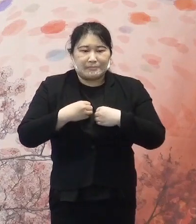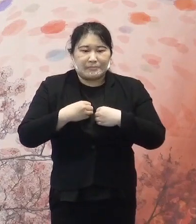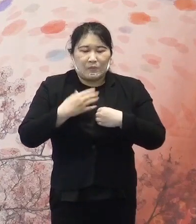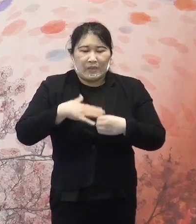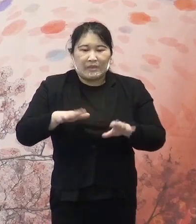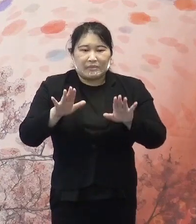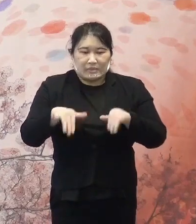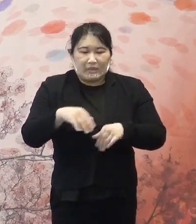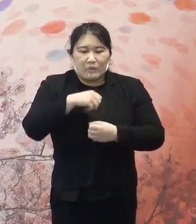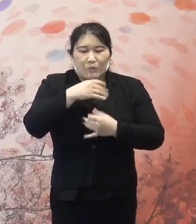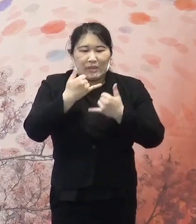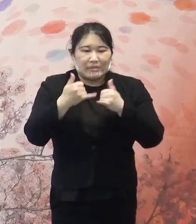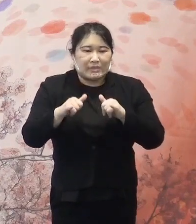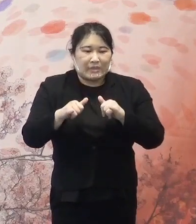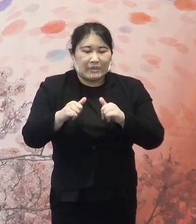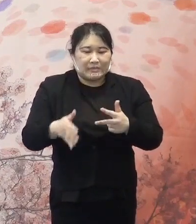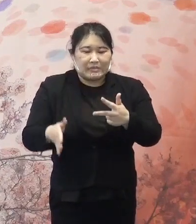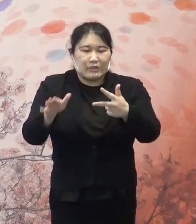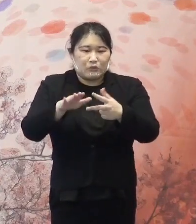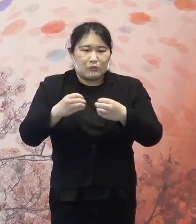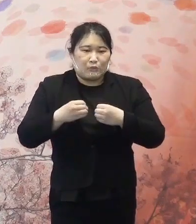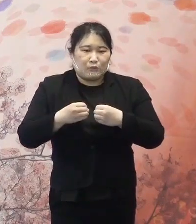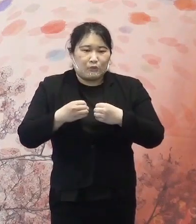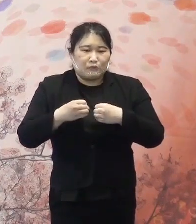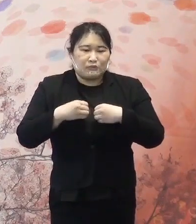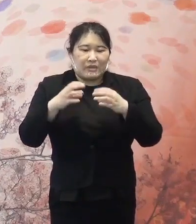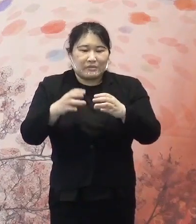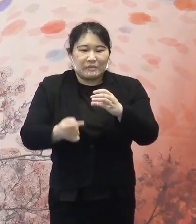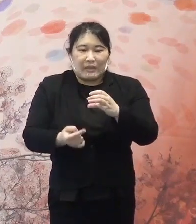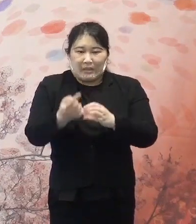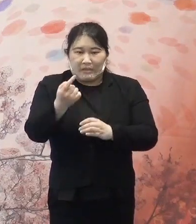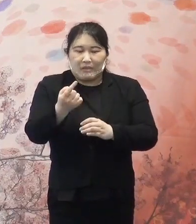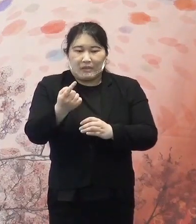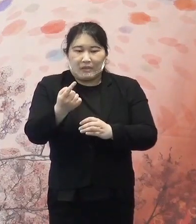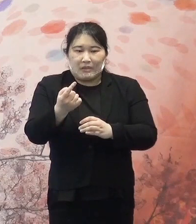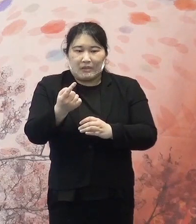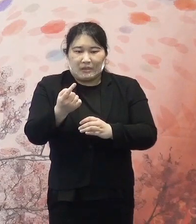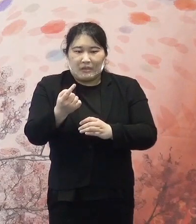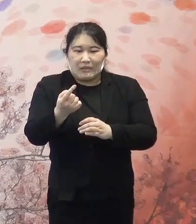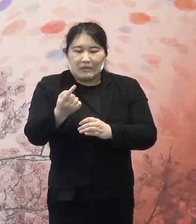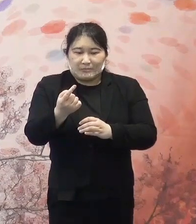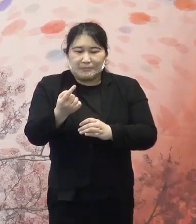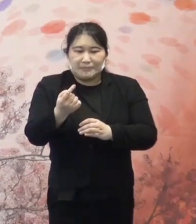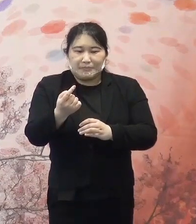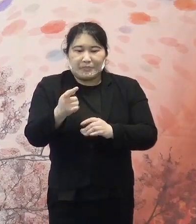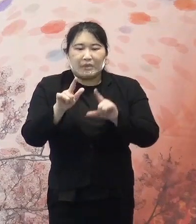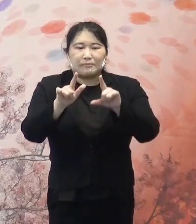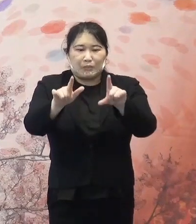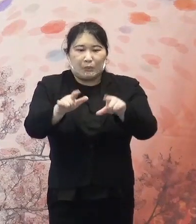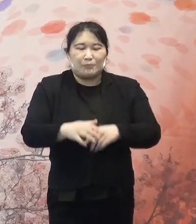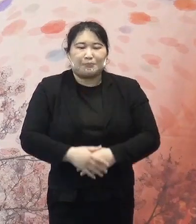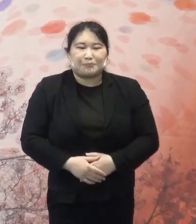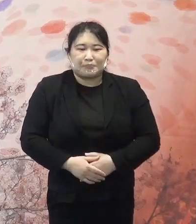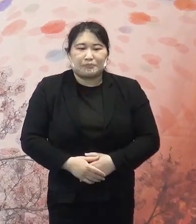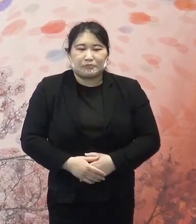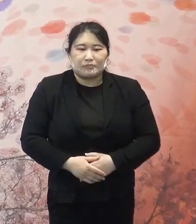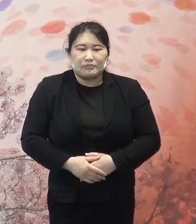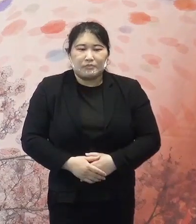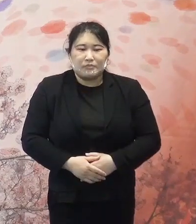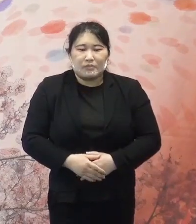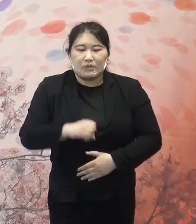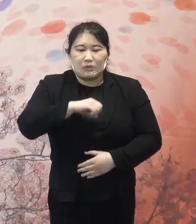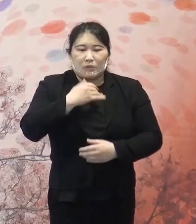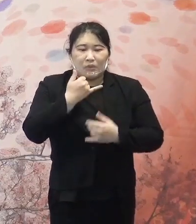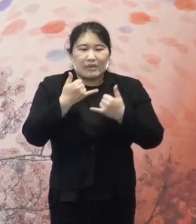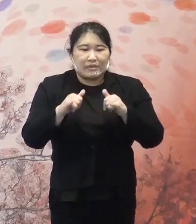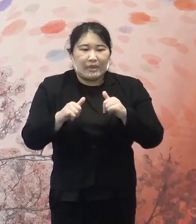、高齢者施設におけるクラスターということで、確認させていただきます。高齢